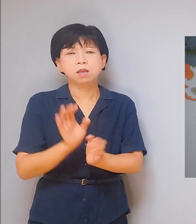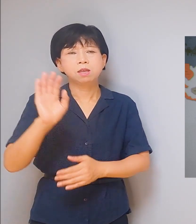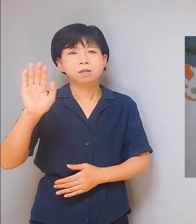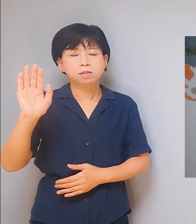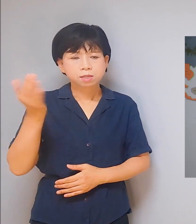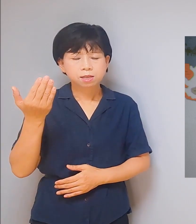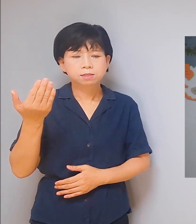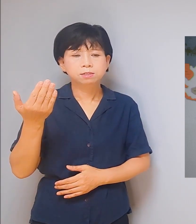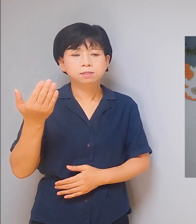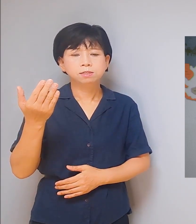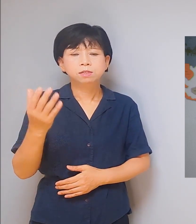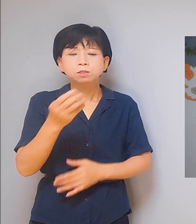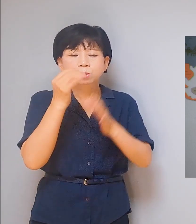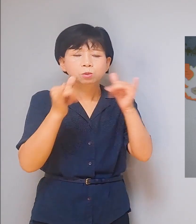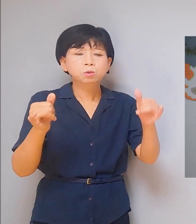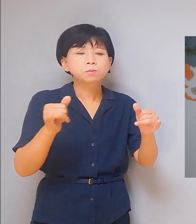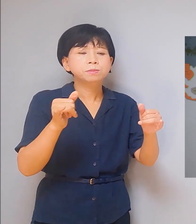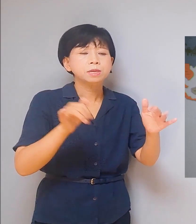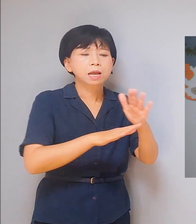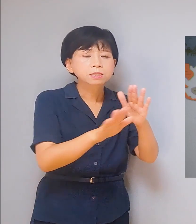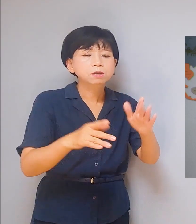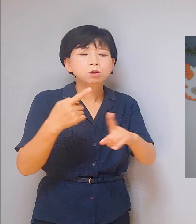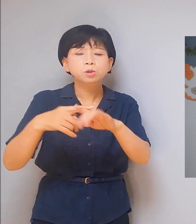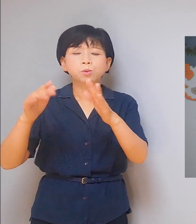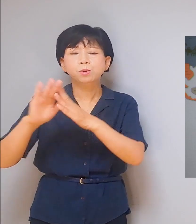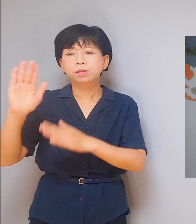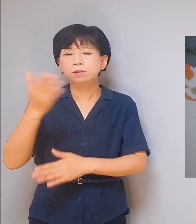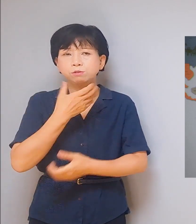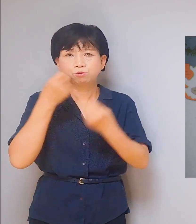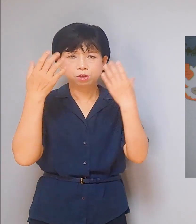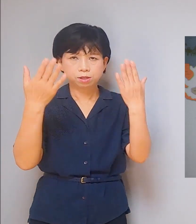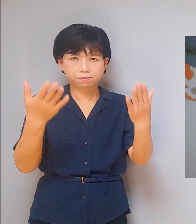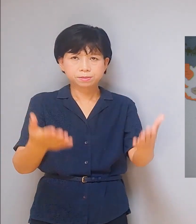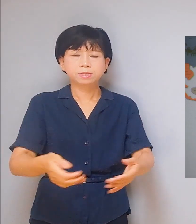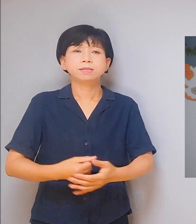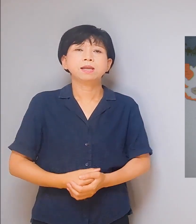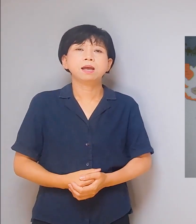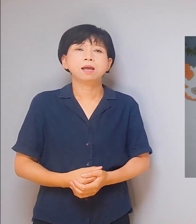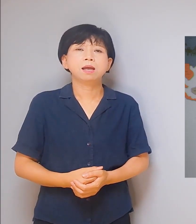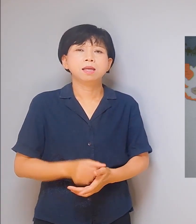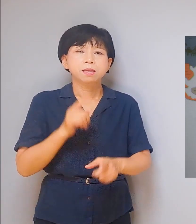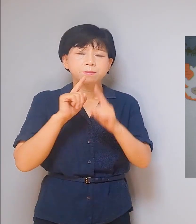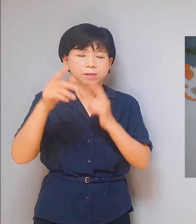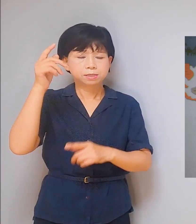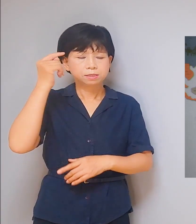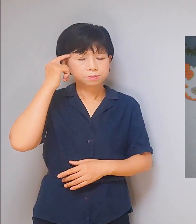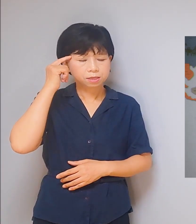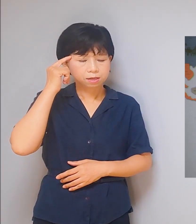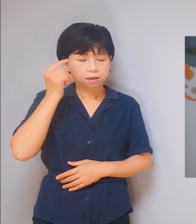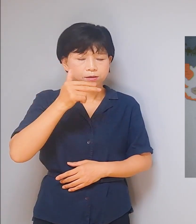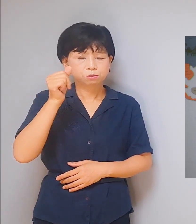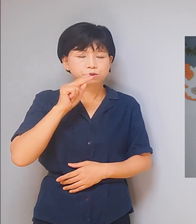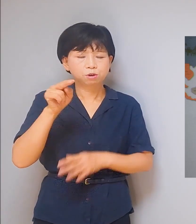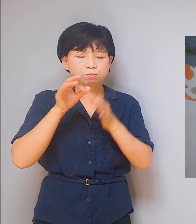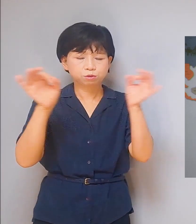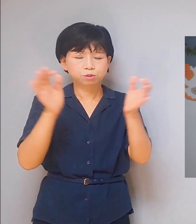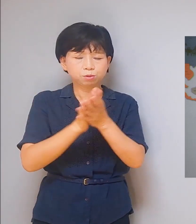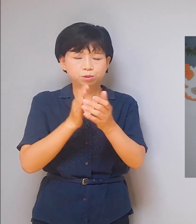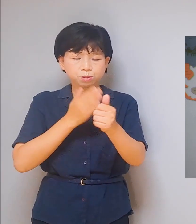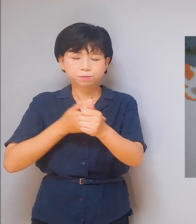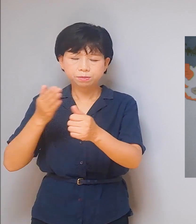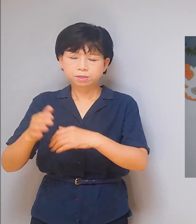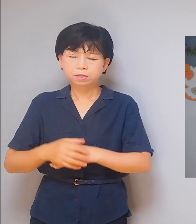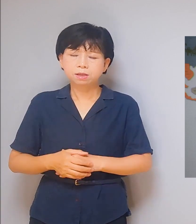모든 성도님들 가정 또 우리 교회 되실 수 있기를 축원합니다. 우리 오늘 말씀 생각하면서 주여 한번